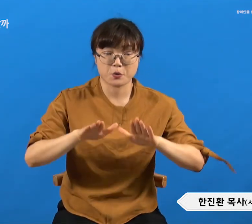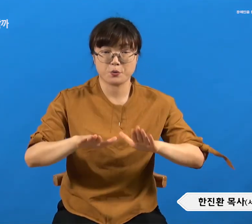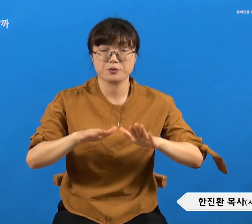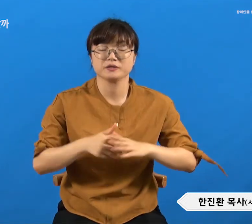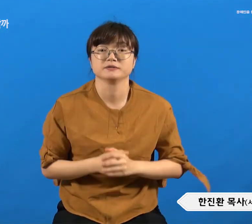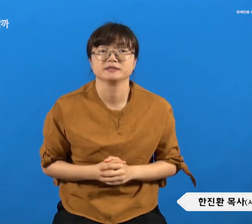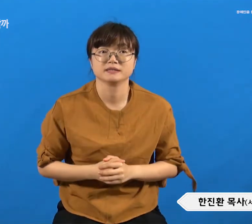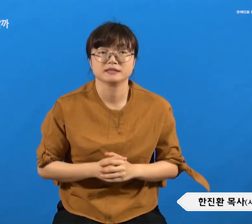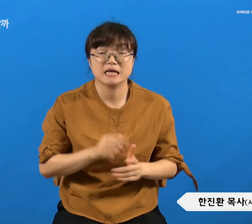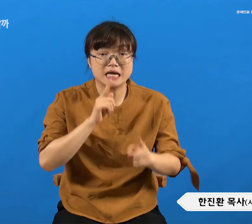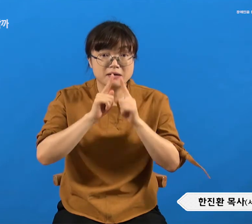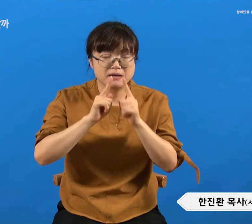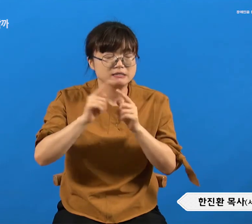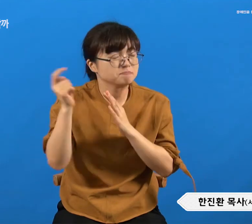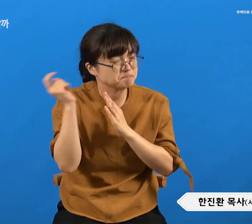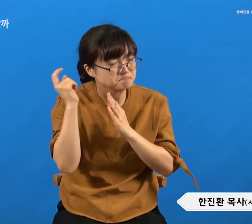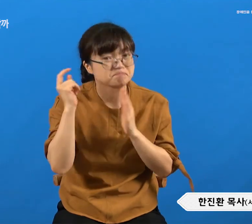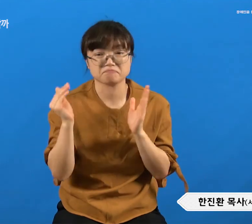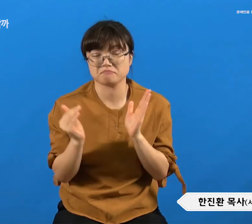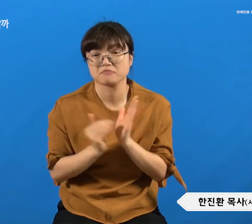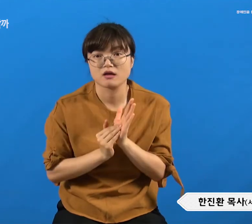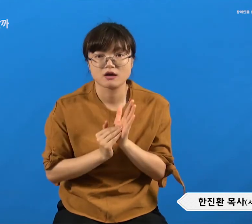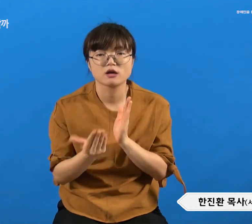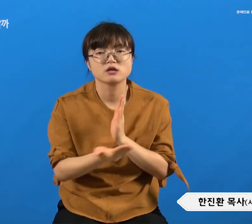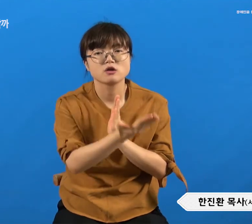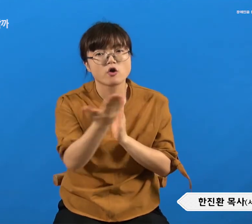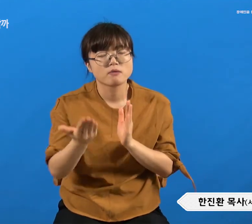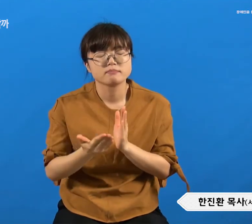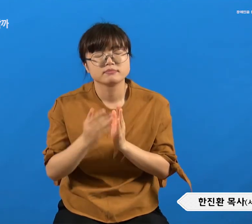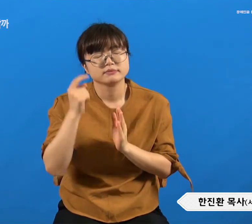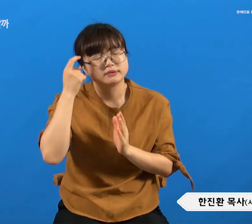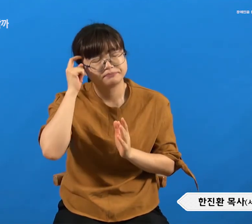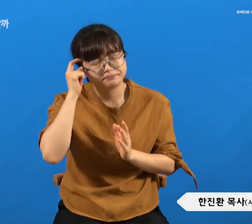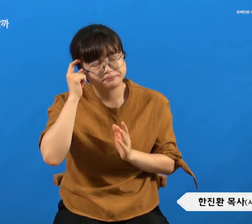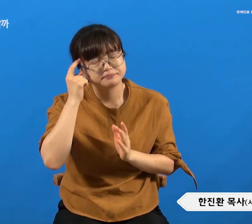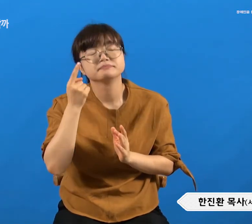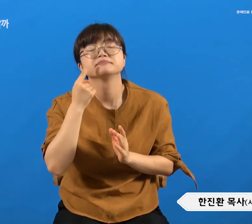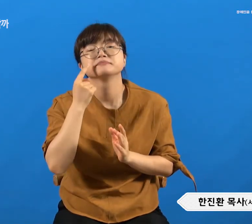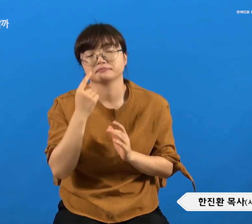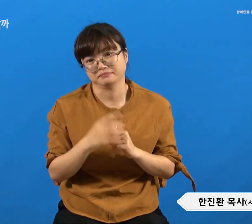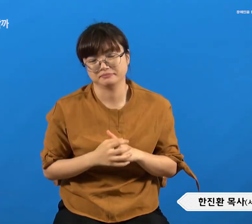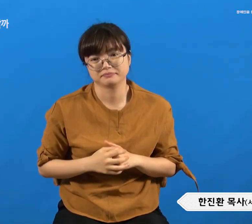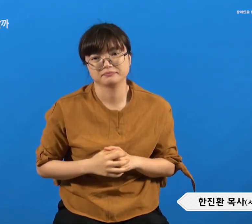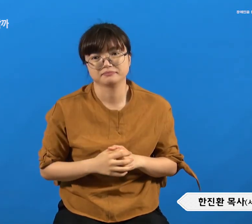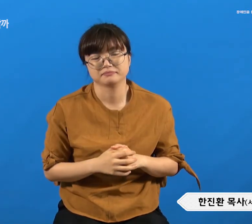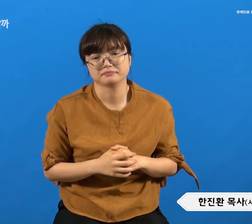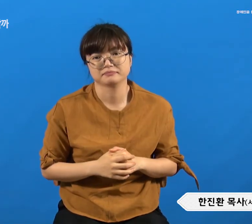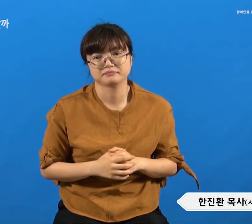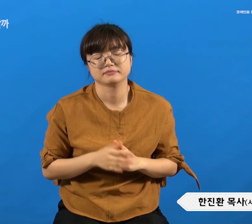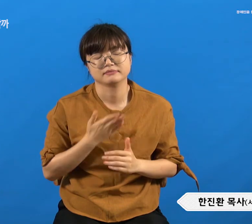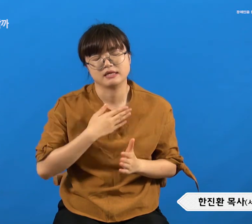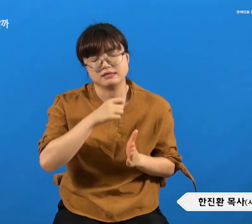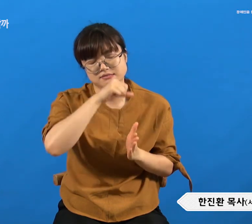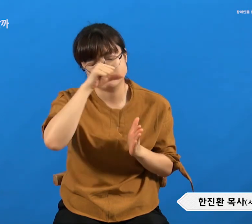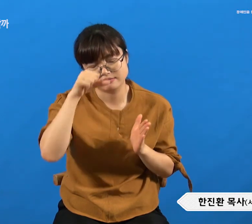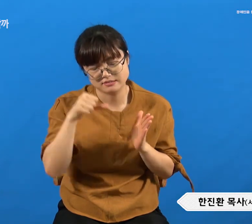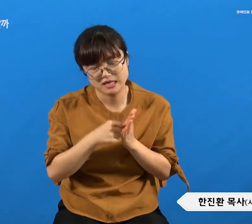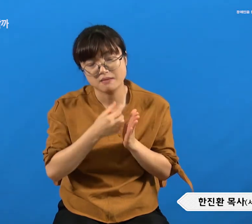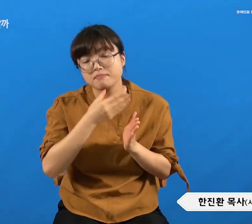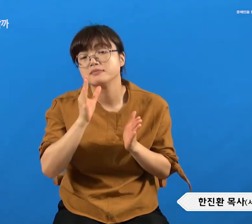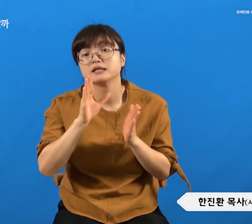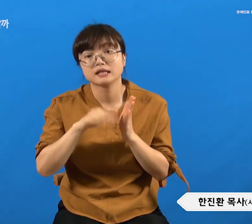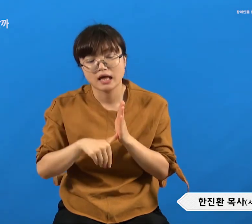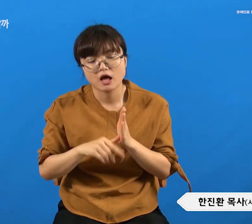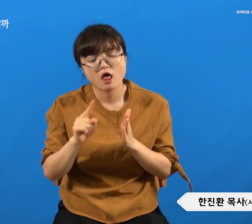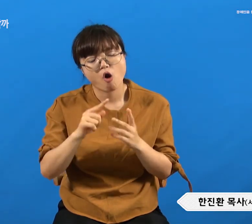오늘 여러분 말씀을 들었는데 이제 여러분이 한번 깊이 생각을 좀 해보십시오. 내 인생의